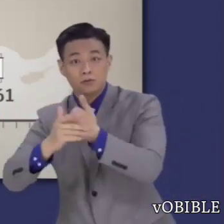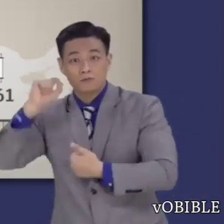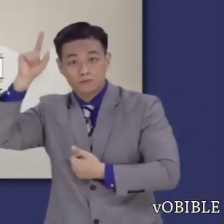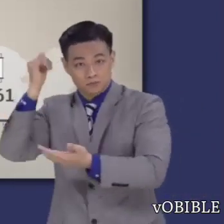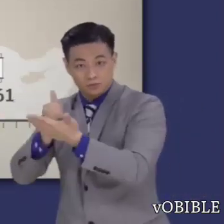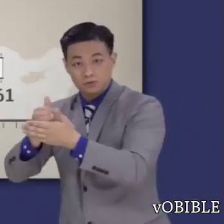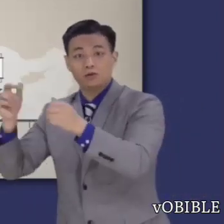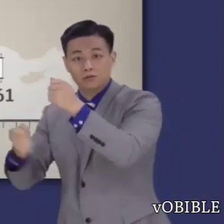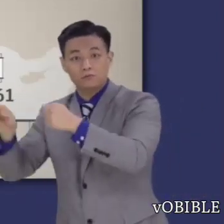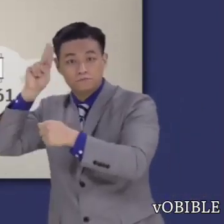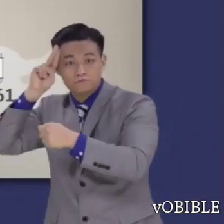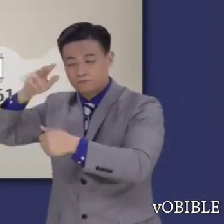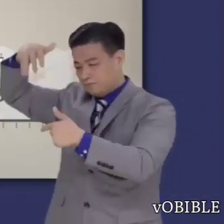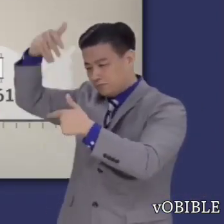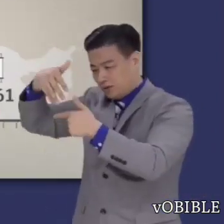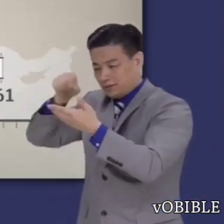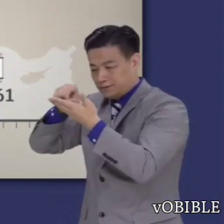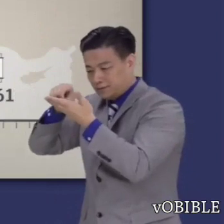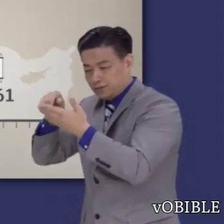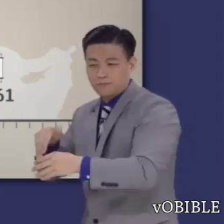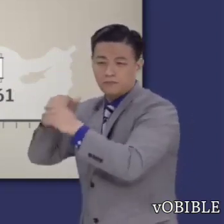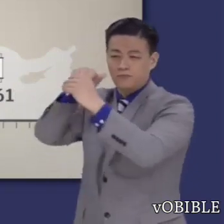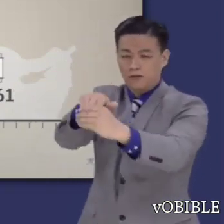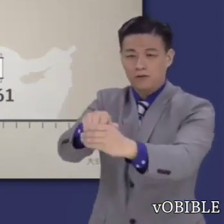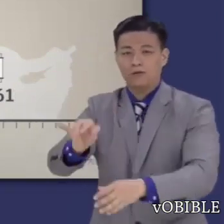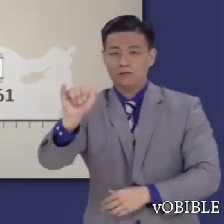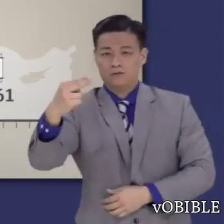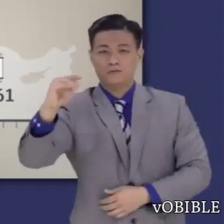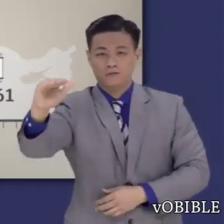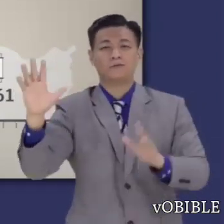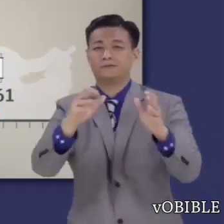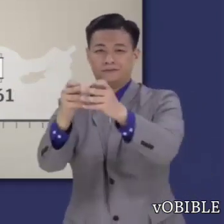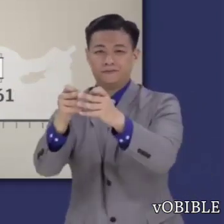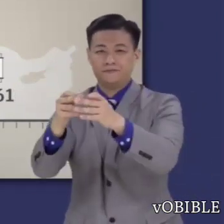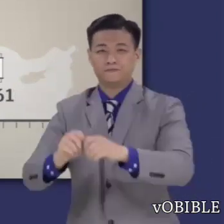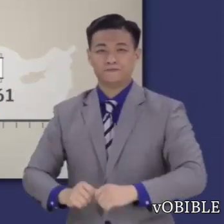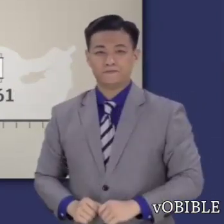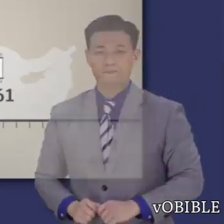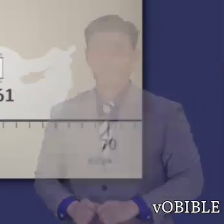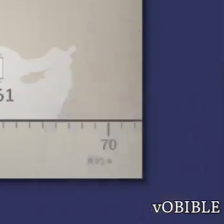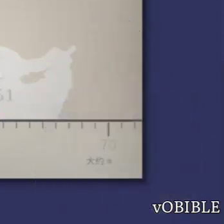右写信给以弗所会众，他当时被软禁在罗马，等候审讯。